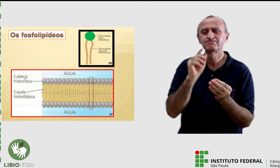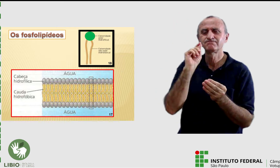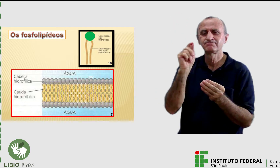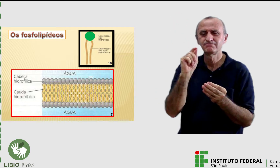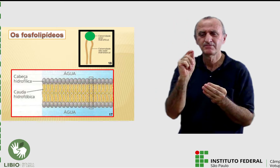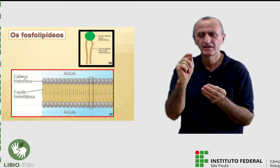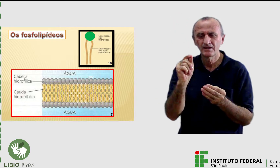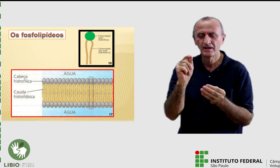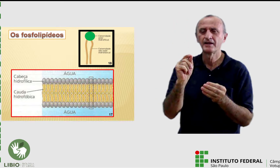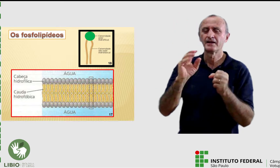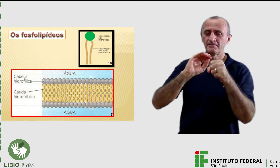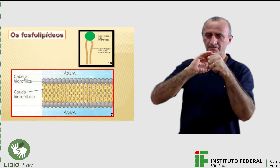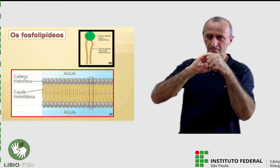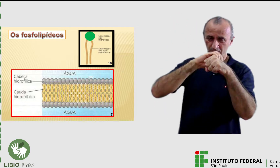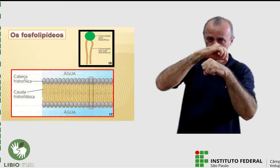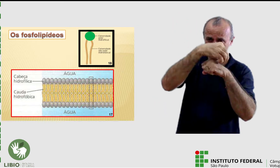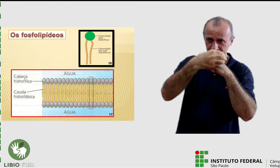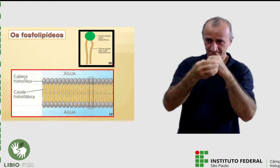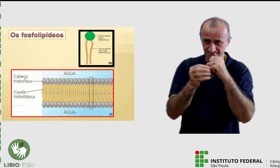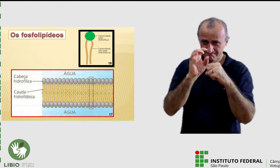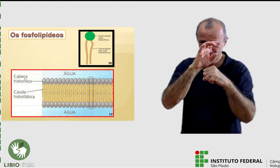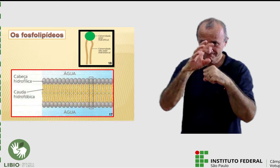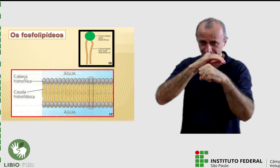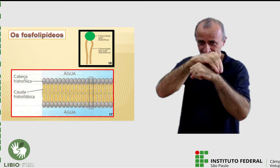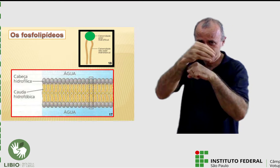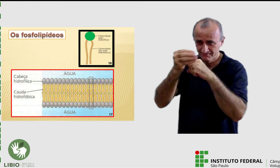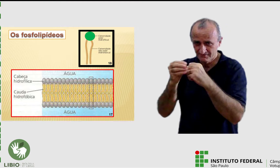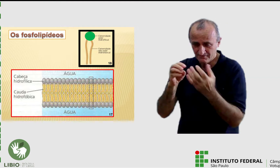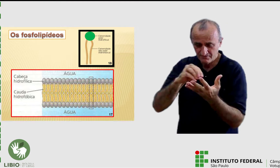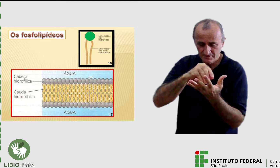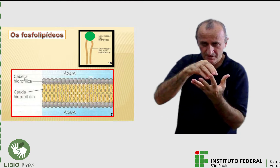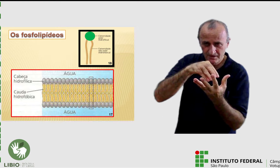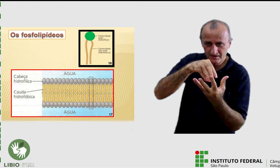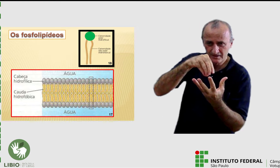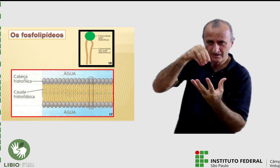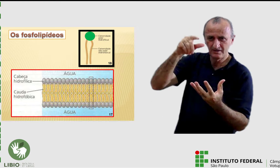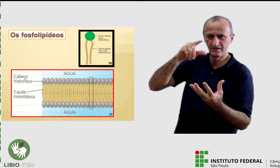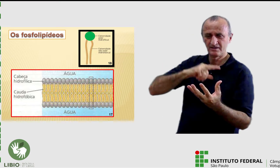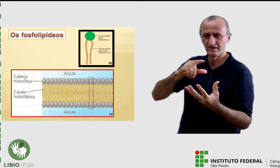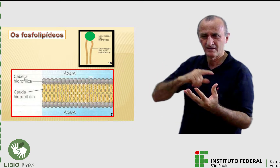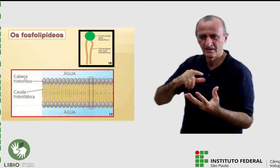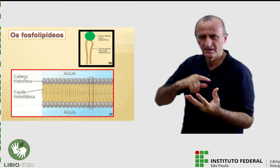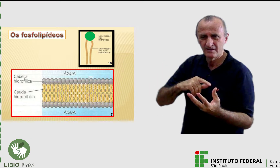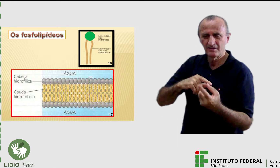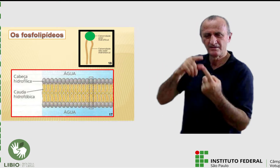cada molécula de fosfolipídios possui uma parte que se mistura